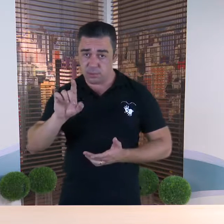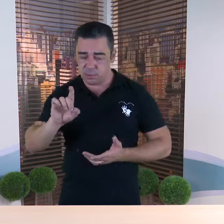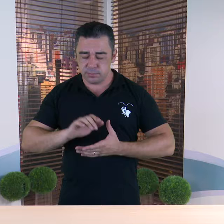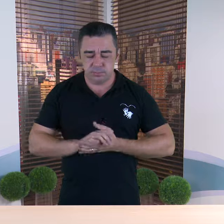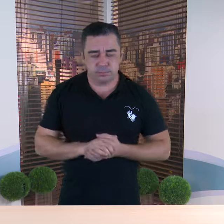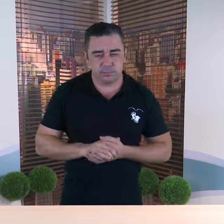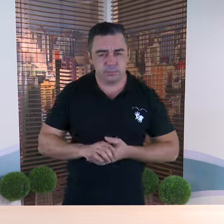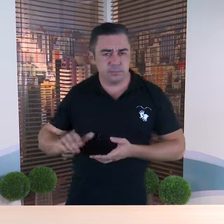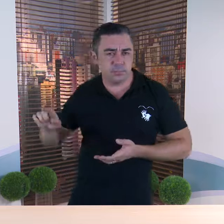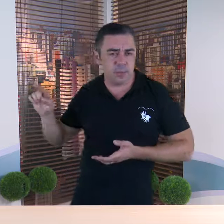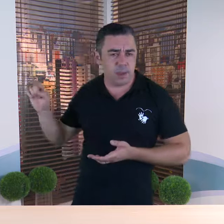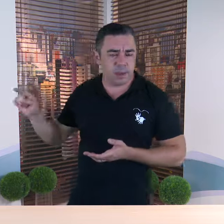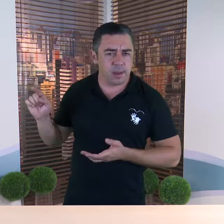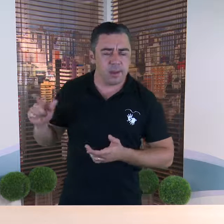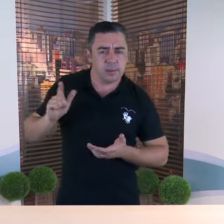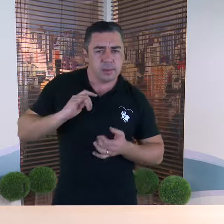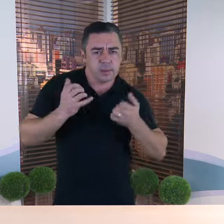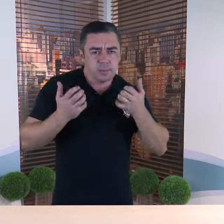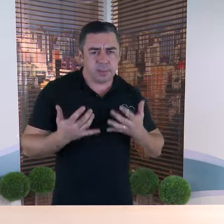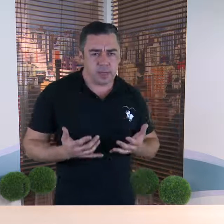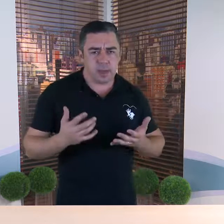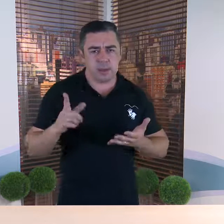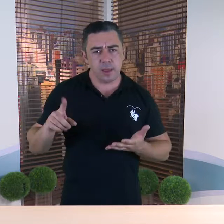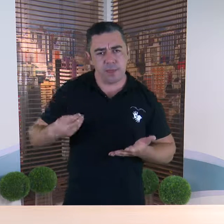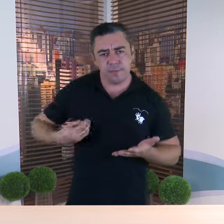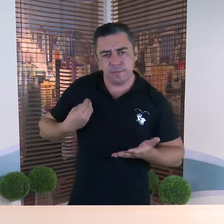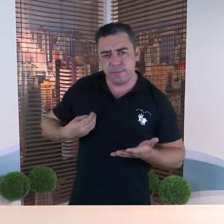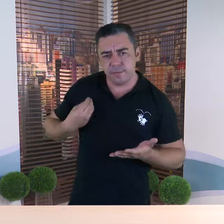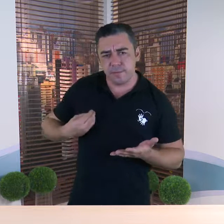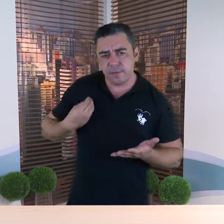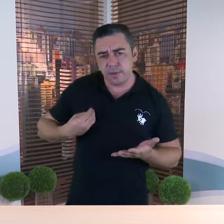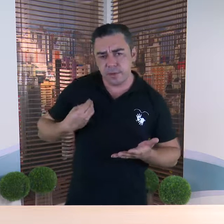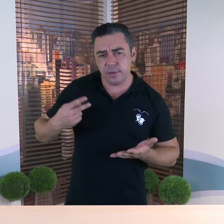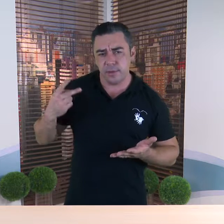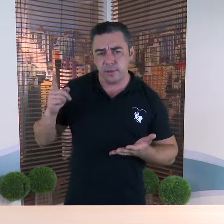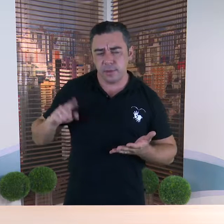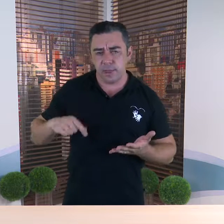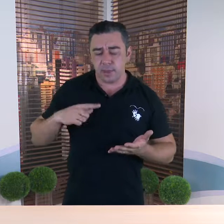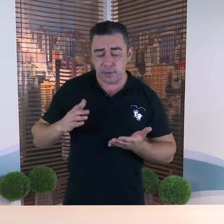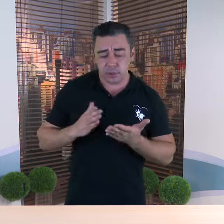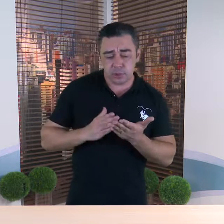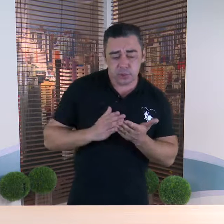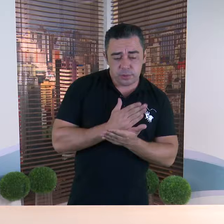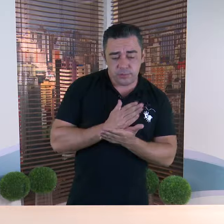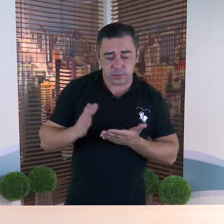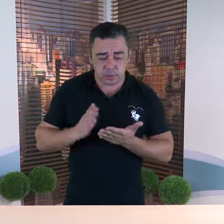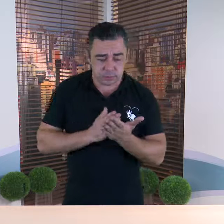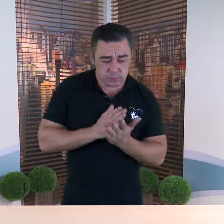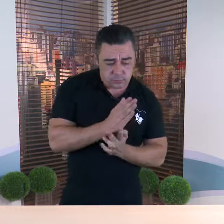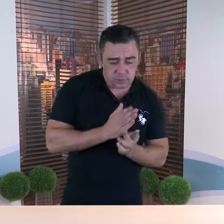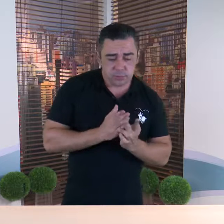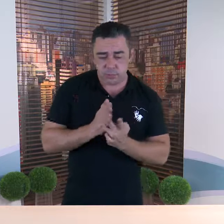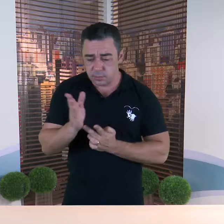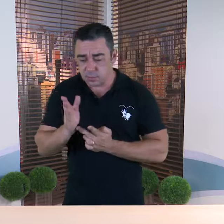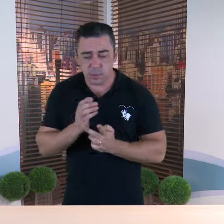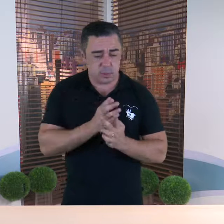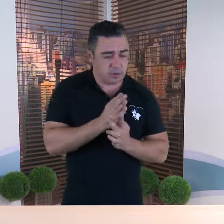aqui. Stanley Horton, falando sobre a revelação divina, a divide em duas categorias: a